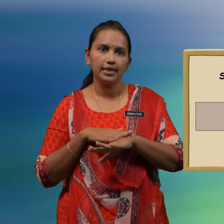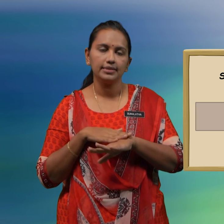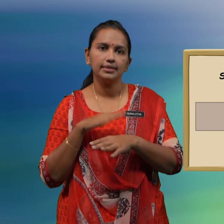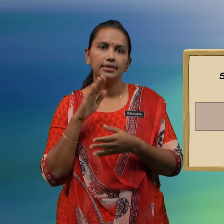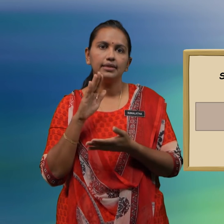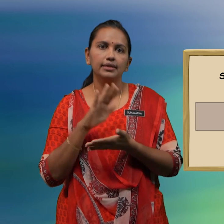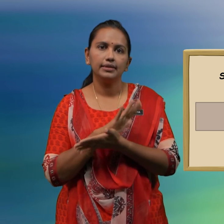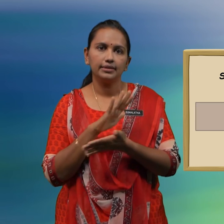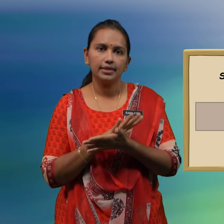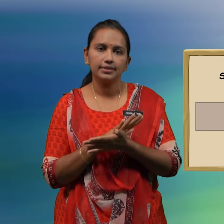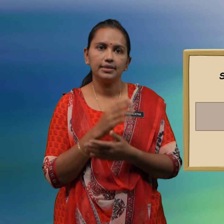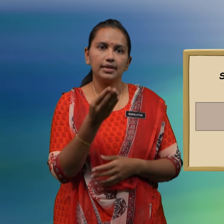atas kertas kamu.